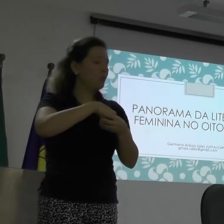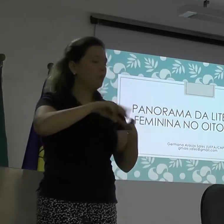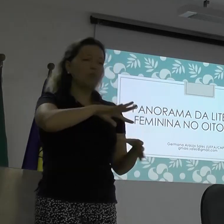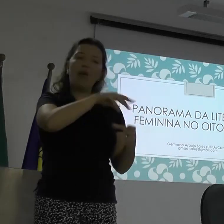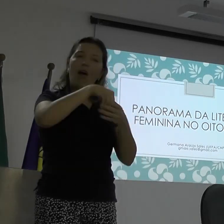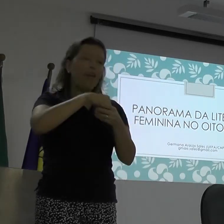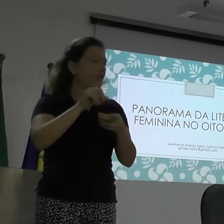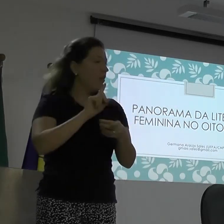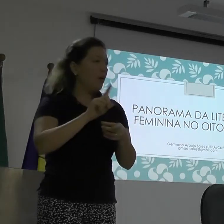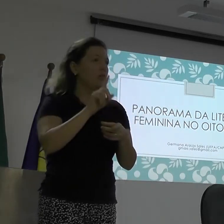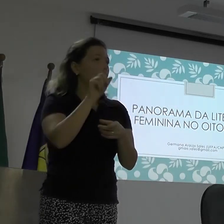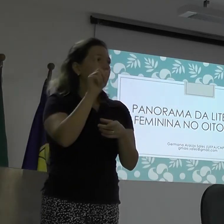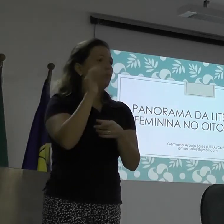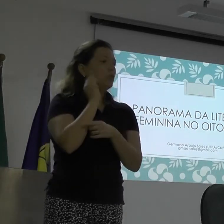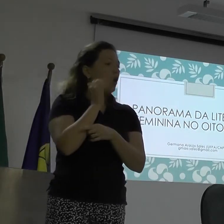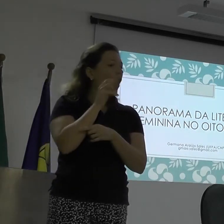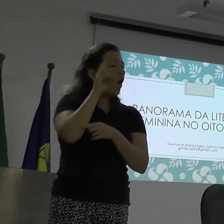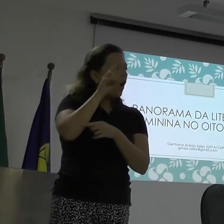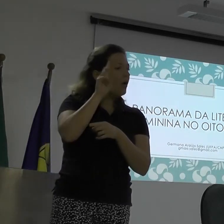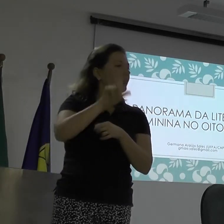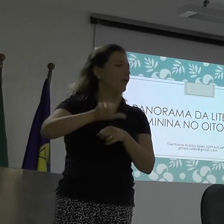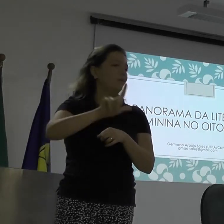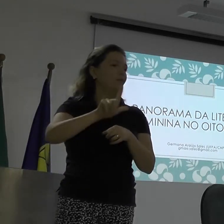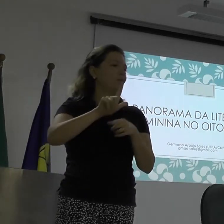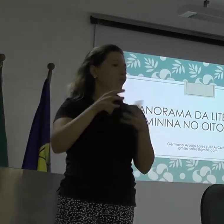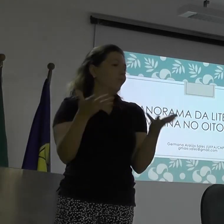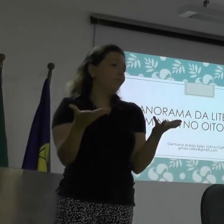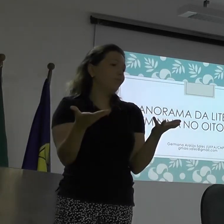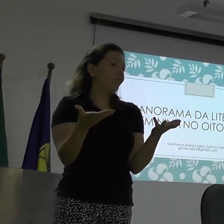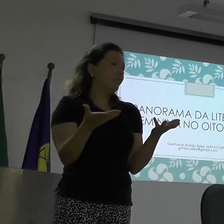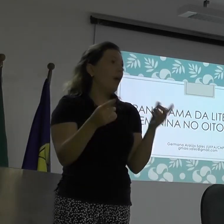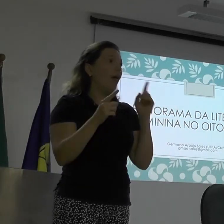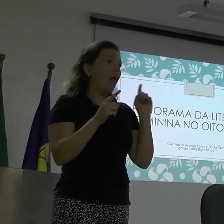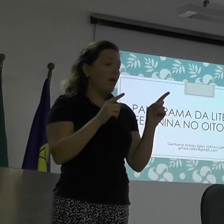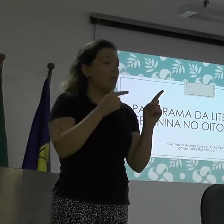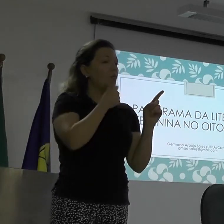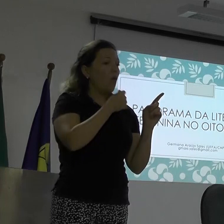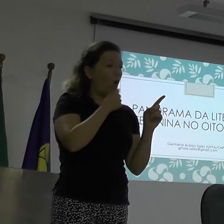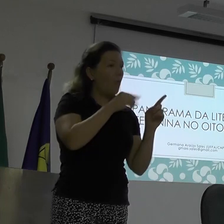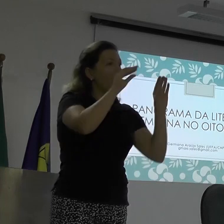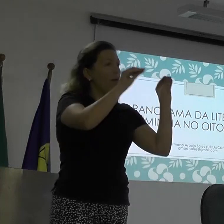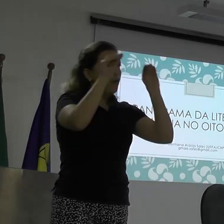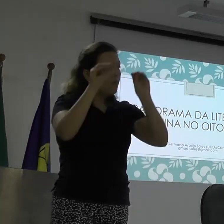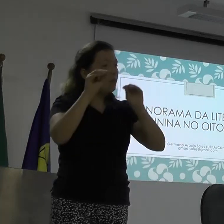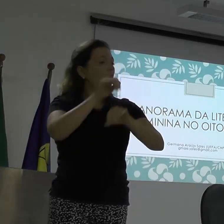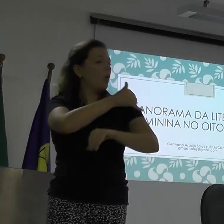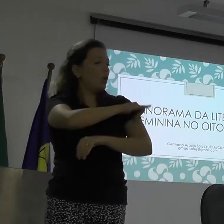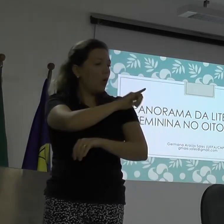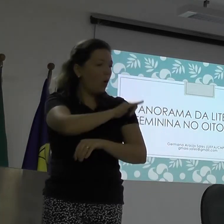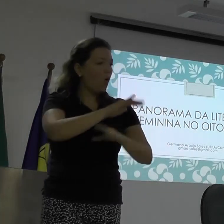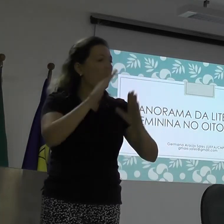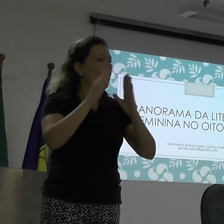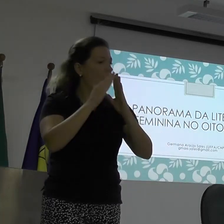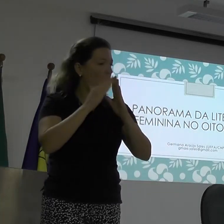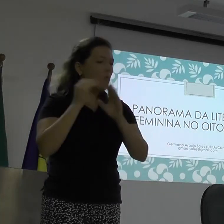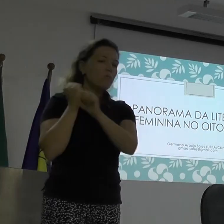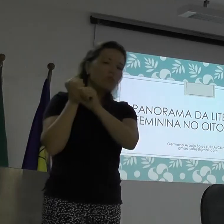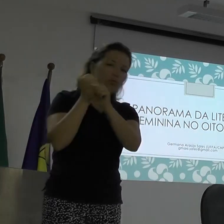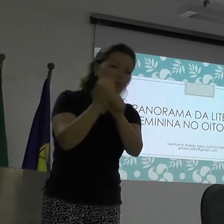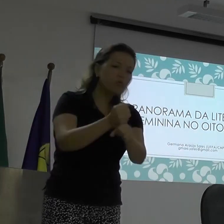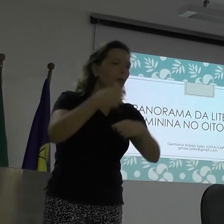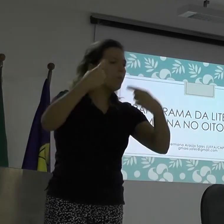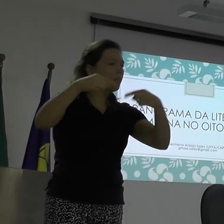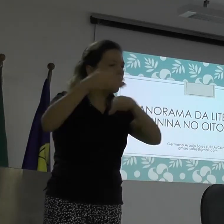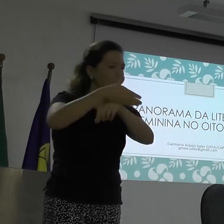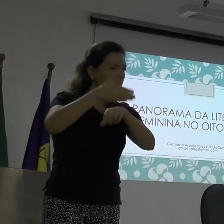foram autores, Dalcídio, por exemplo, é um autor que morou no Rio de Janeiro, que teve uma atuação política